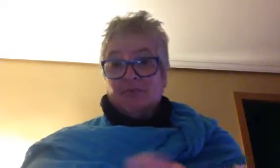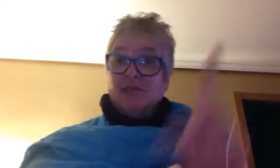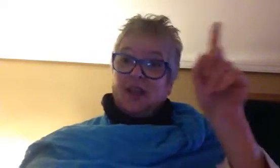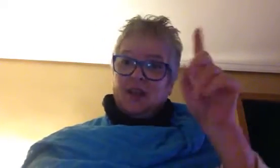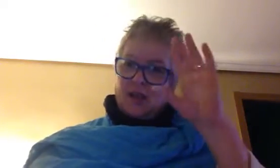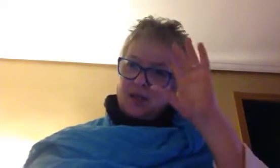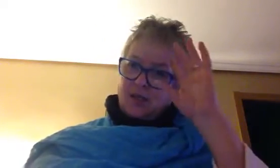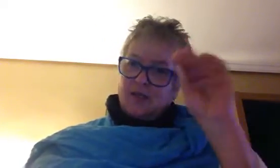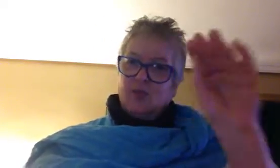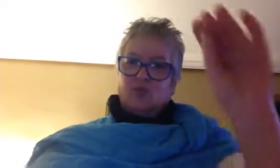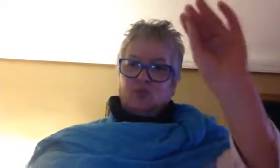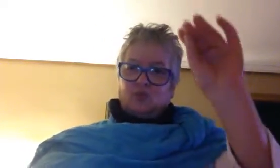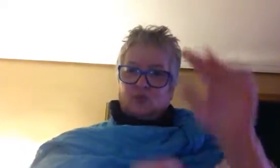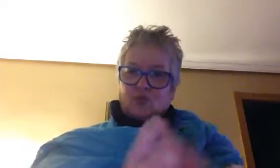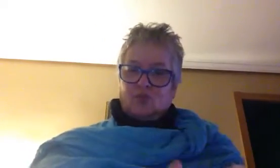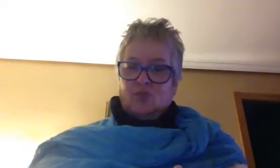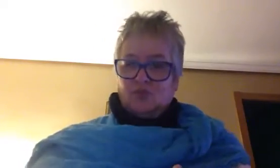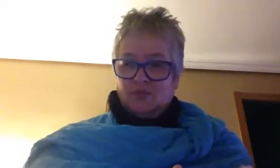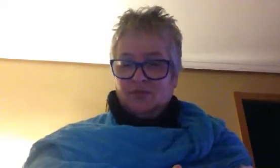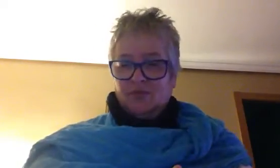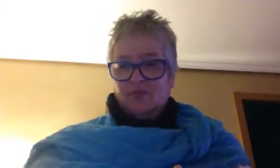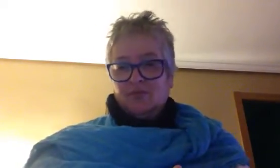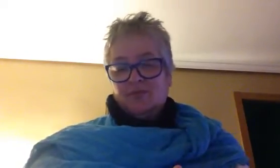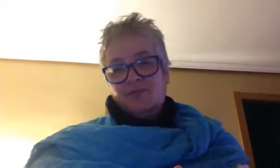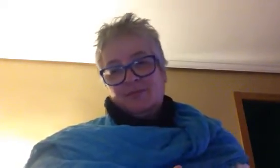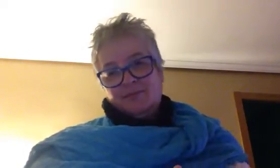obviamente, o sea, porque si estoy... Bebito. Hola,